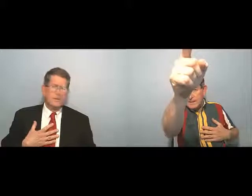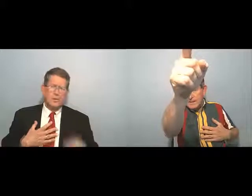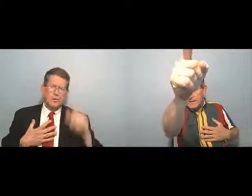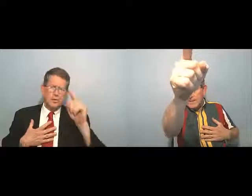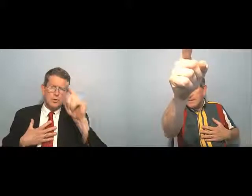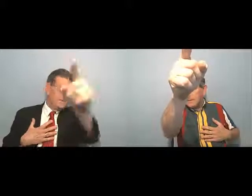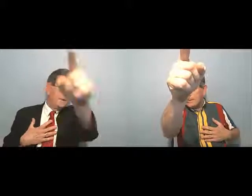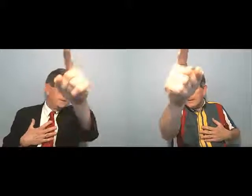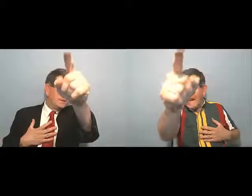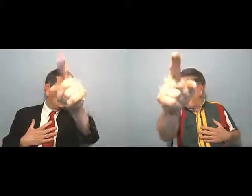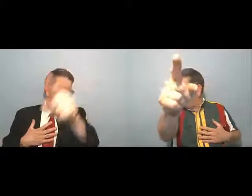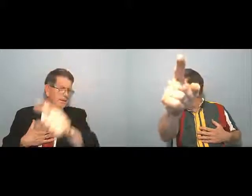vais